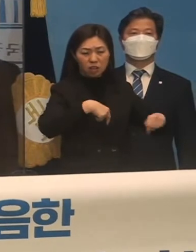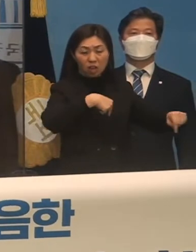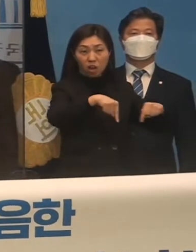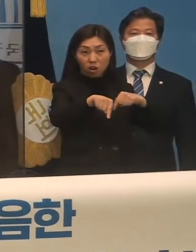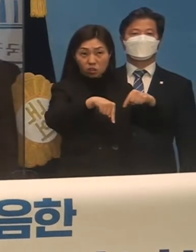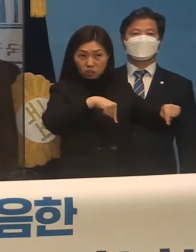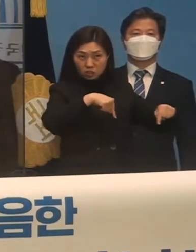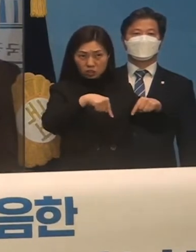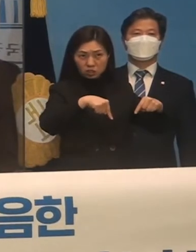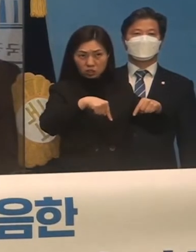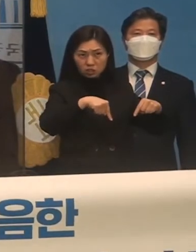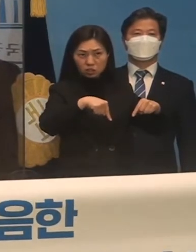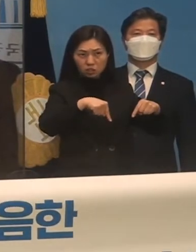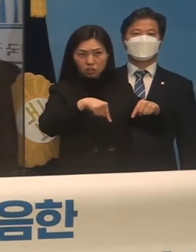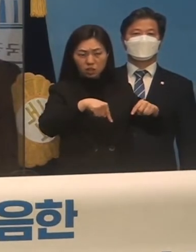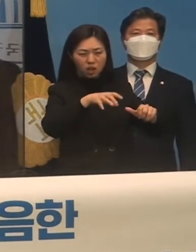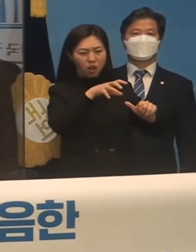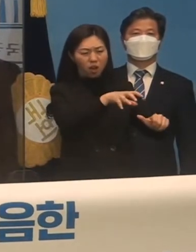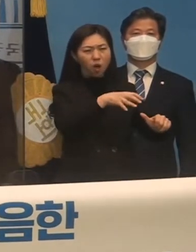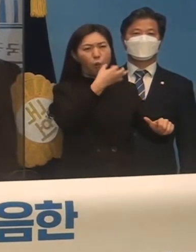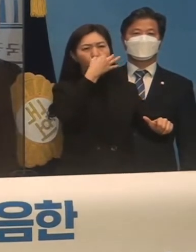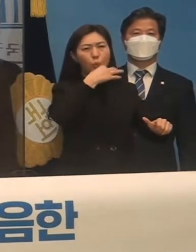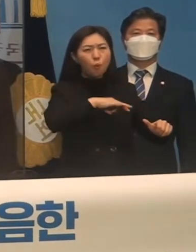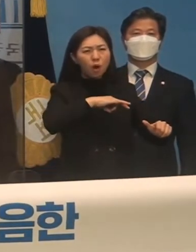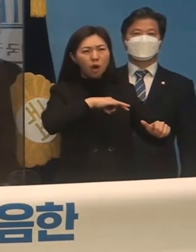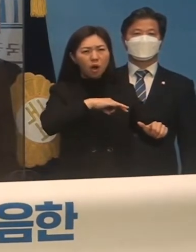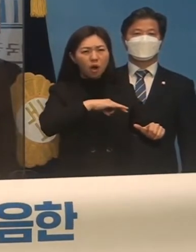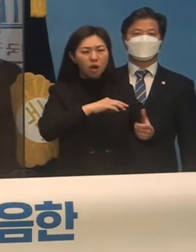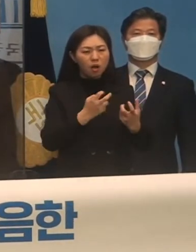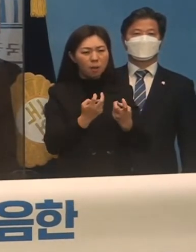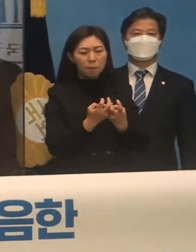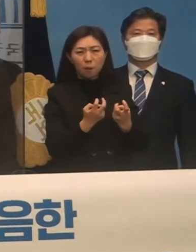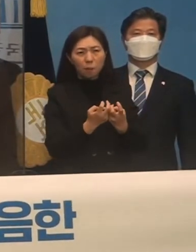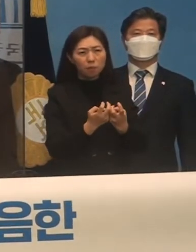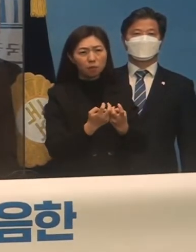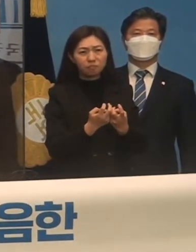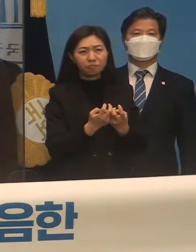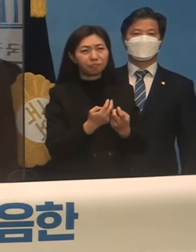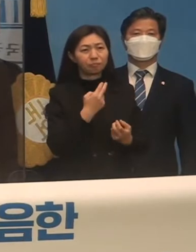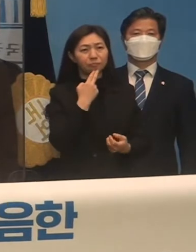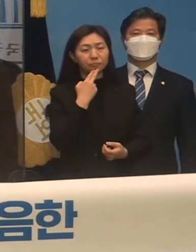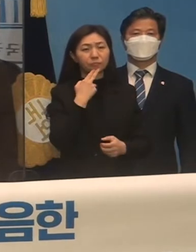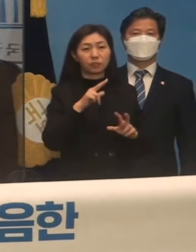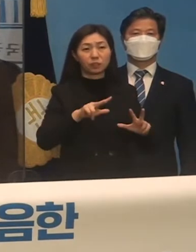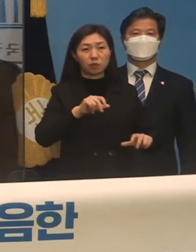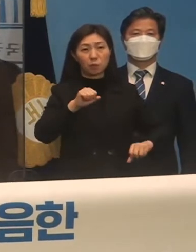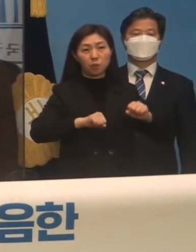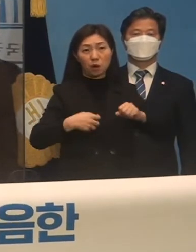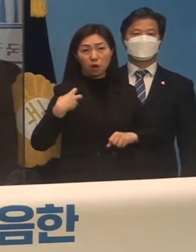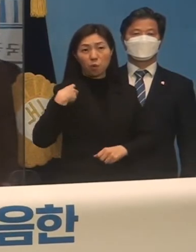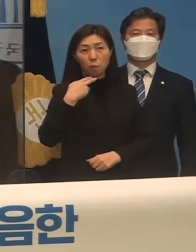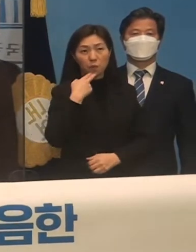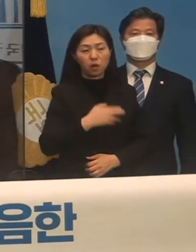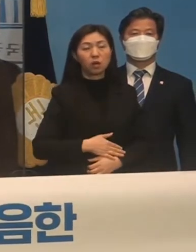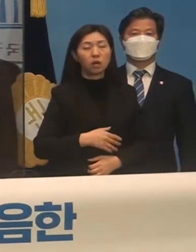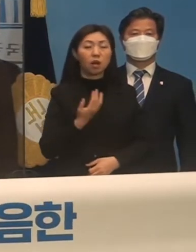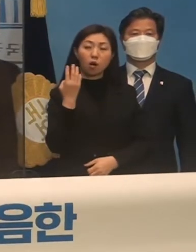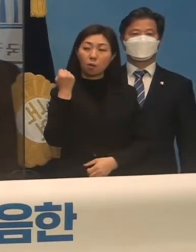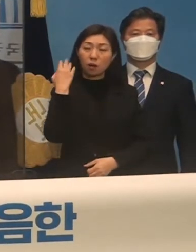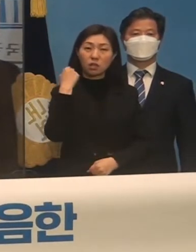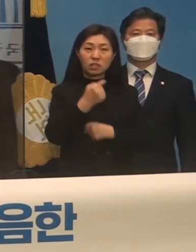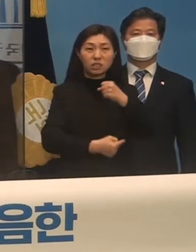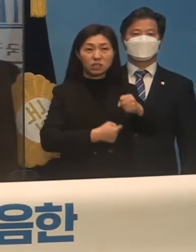효과적으로 극복하는 데 역할을 제대로 못하고 있습니다. 최근 1주년을 맞아서